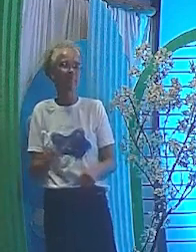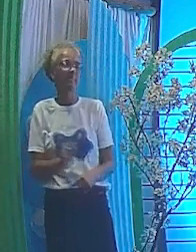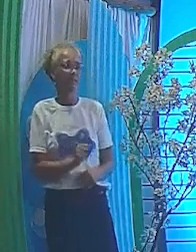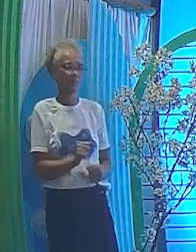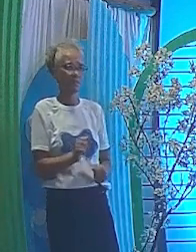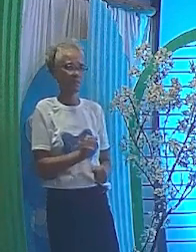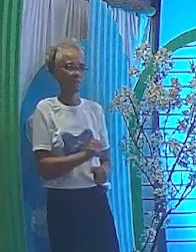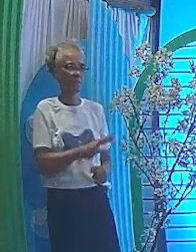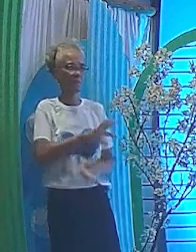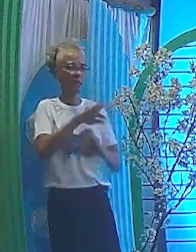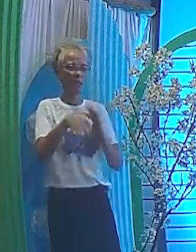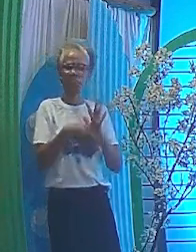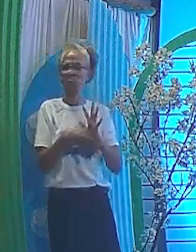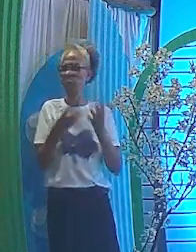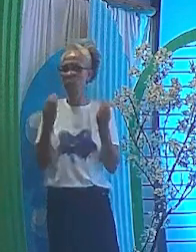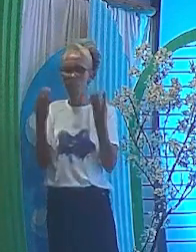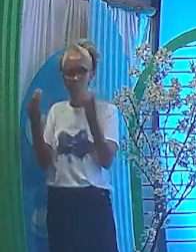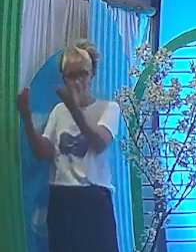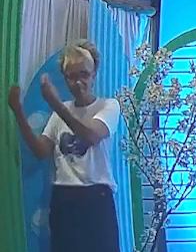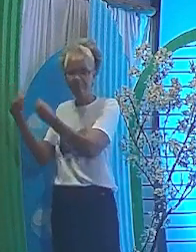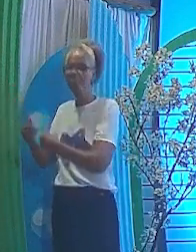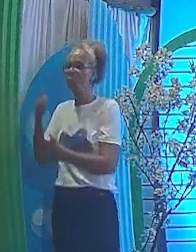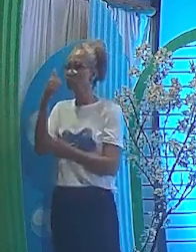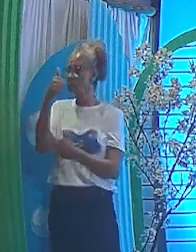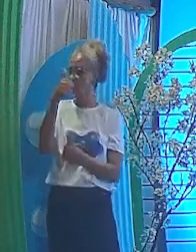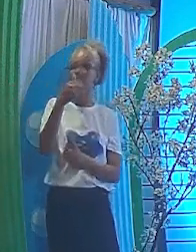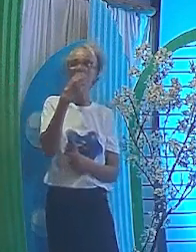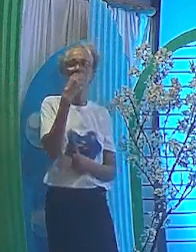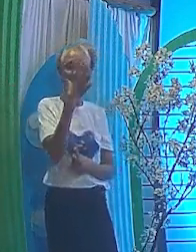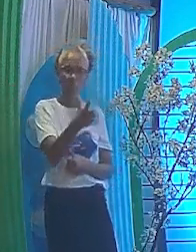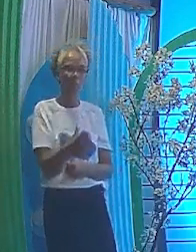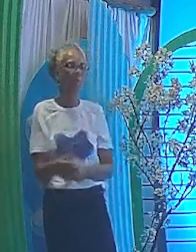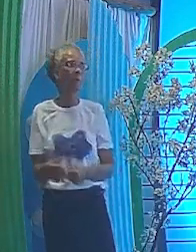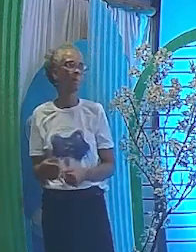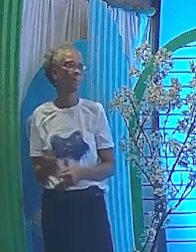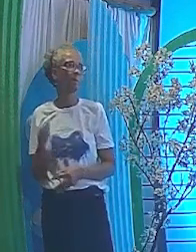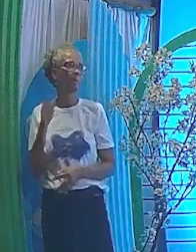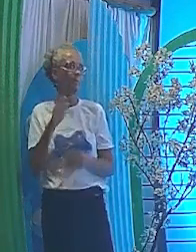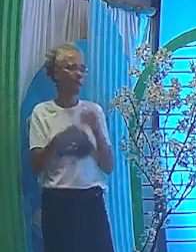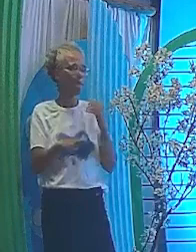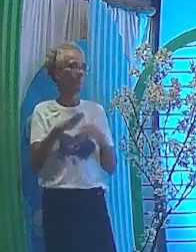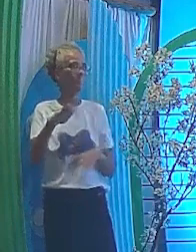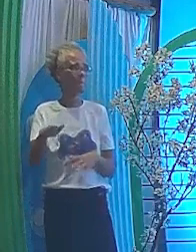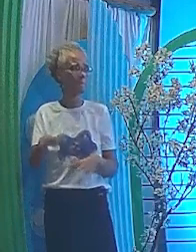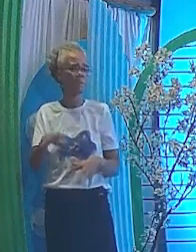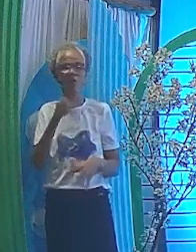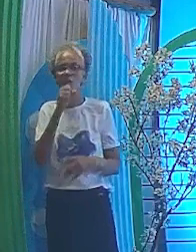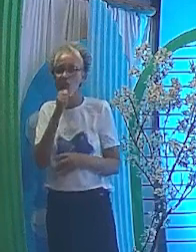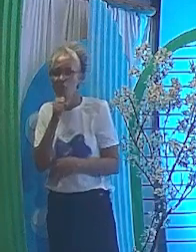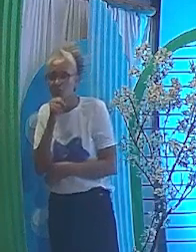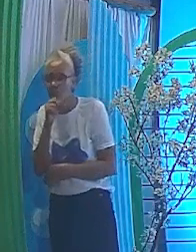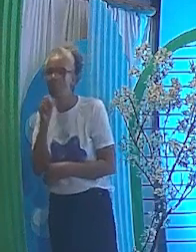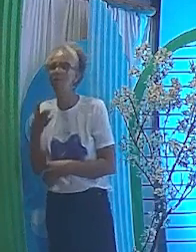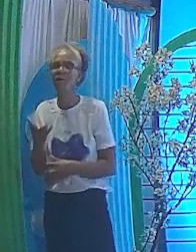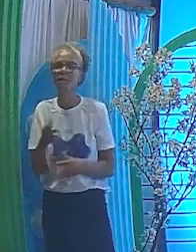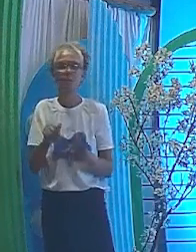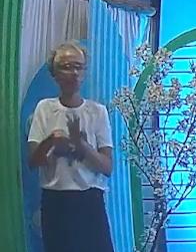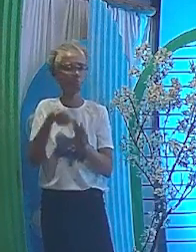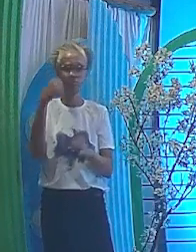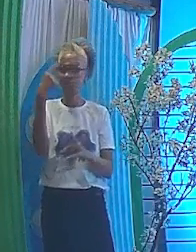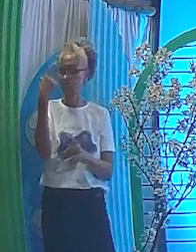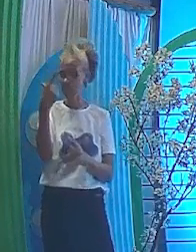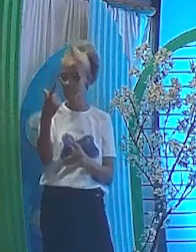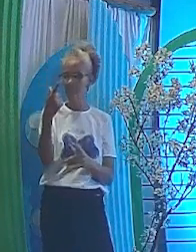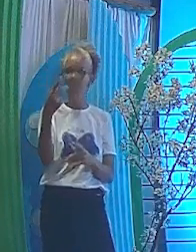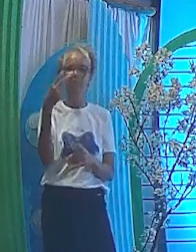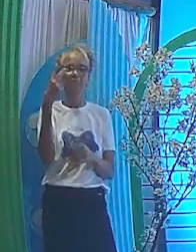está também bem diversa. Hoje a gente teve o primeiro dia. Tivemos, né, iniciamos com uma avó contando história, depois tivemos uma